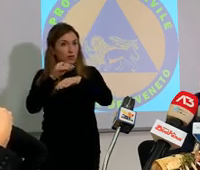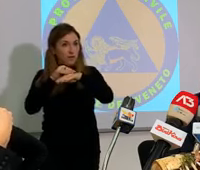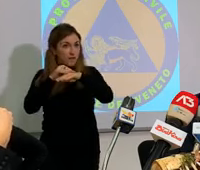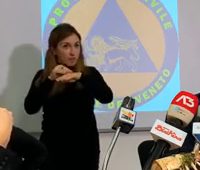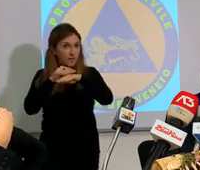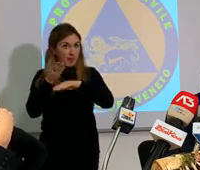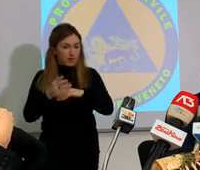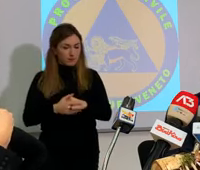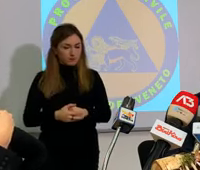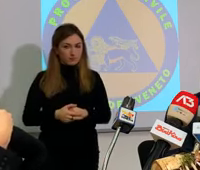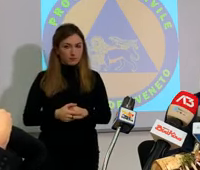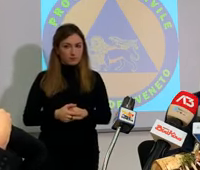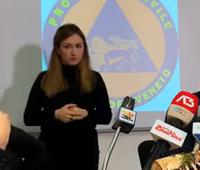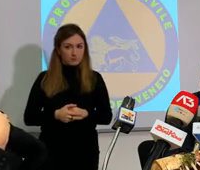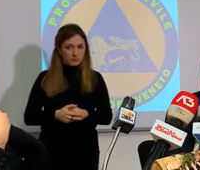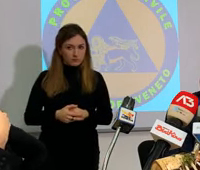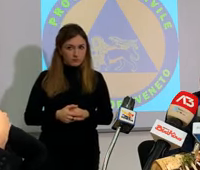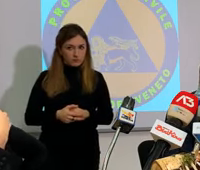stabile